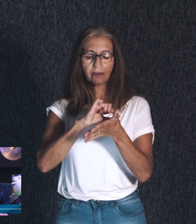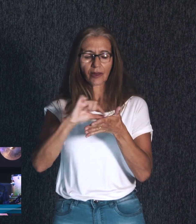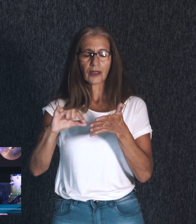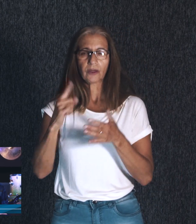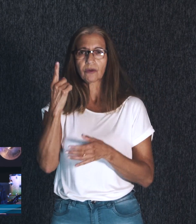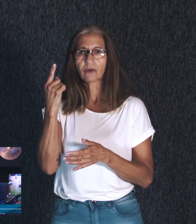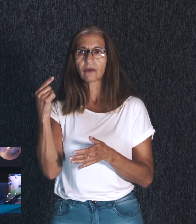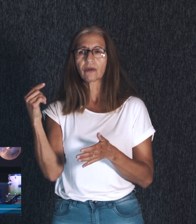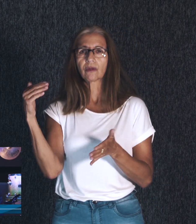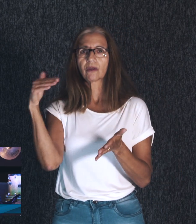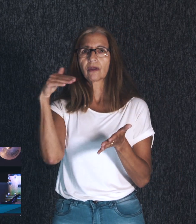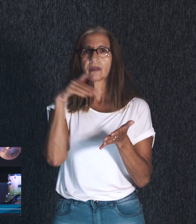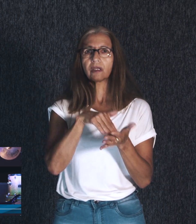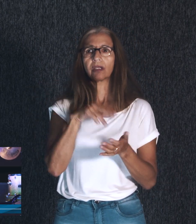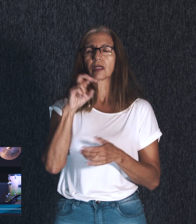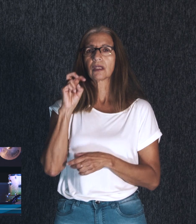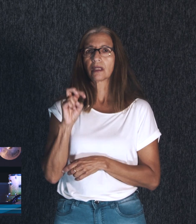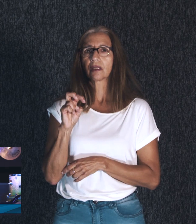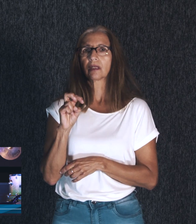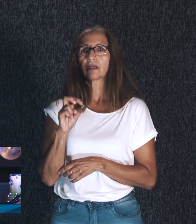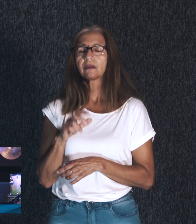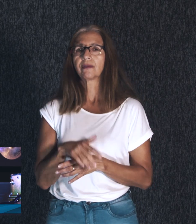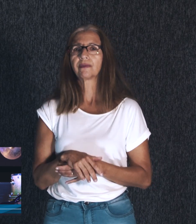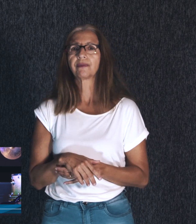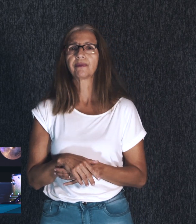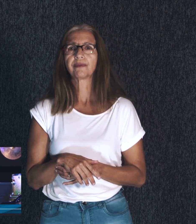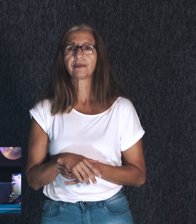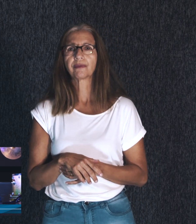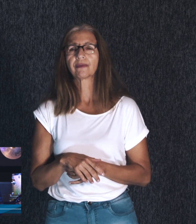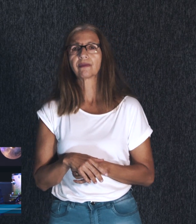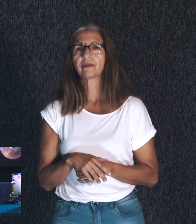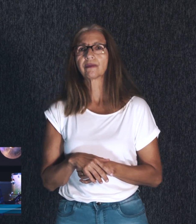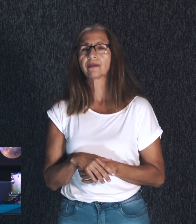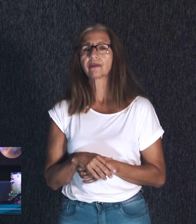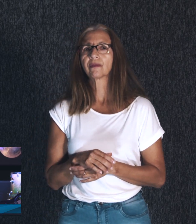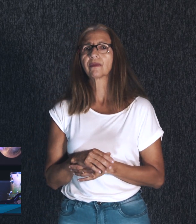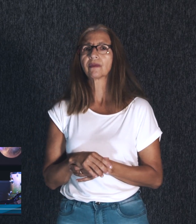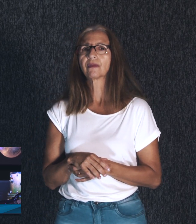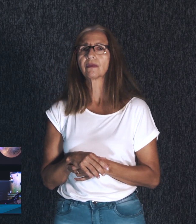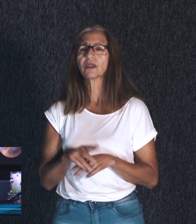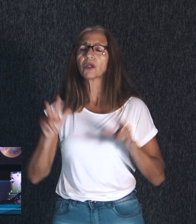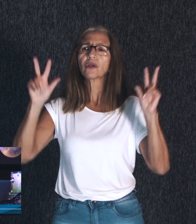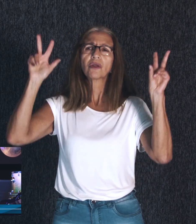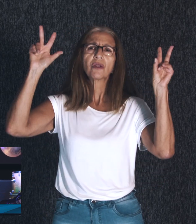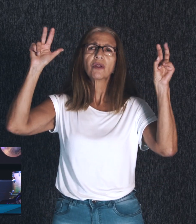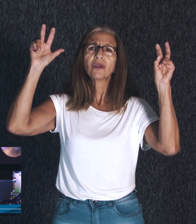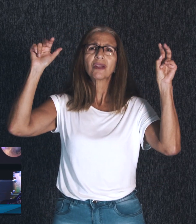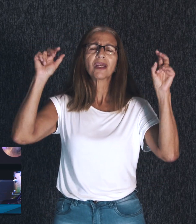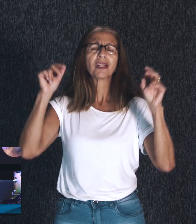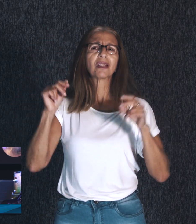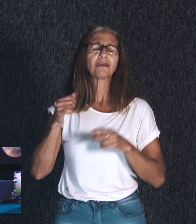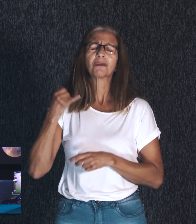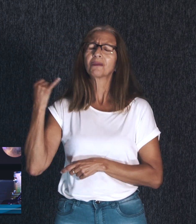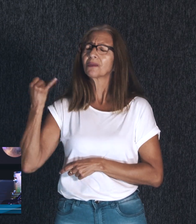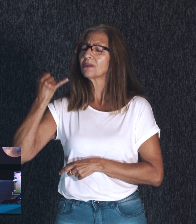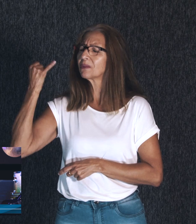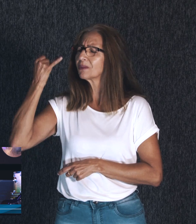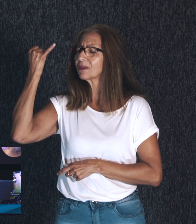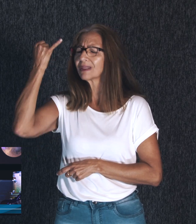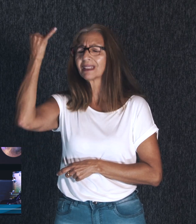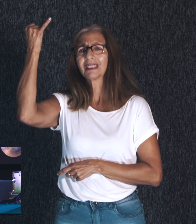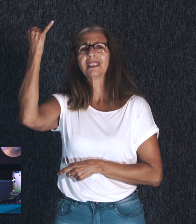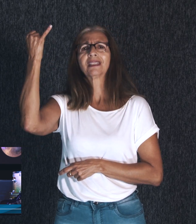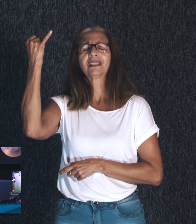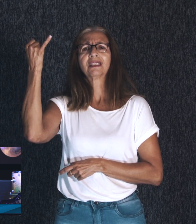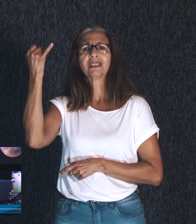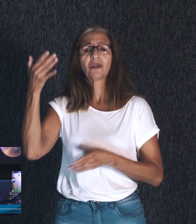1 em diante. Quero convidar você, eu quero falar sobre um tema muito importante com vocês, um tema muito